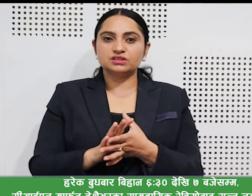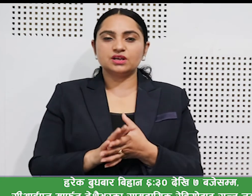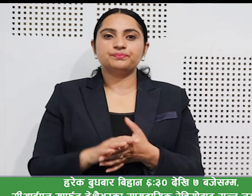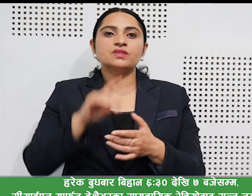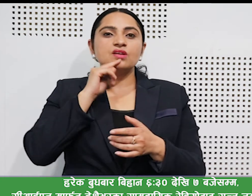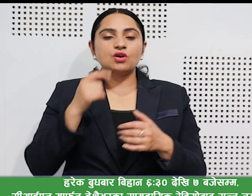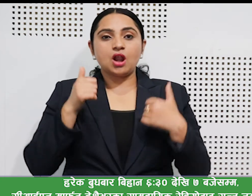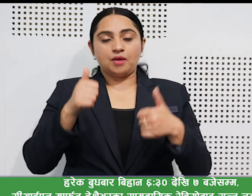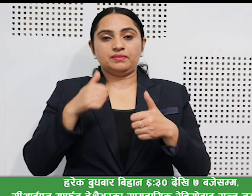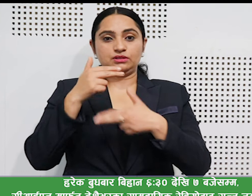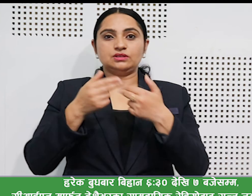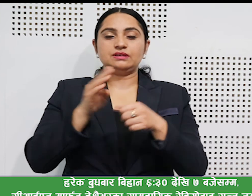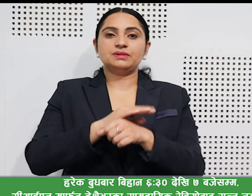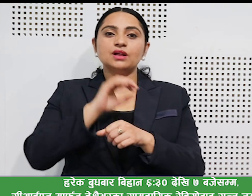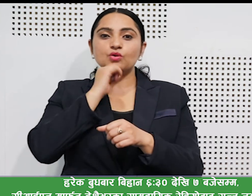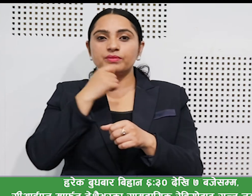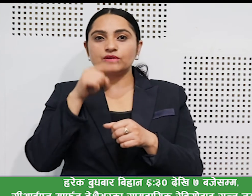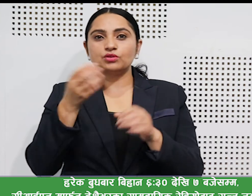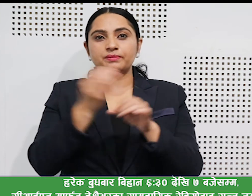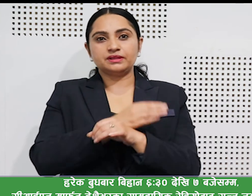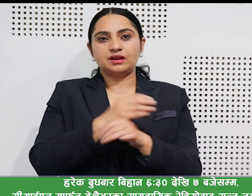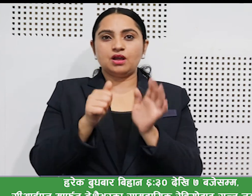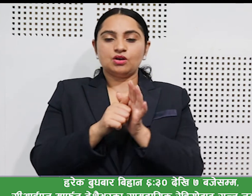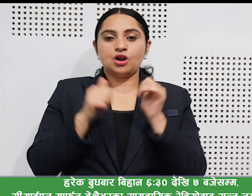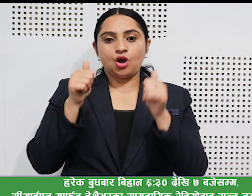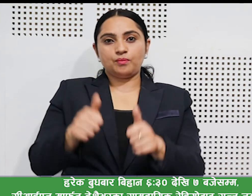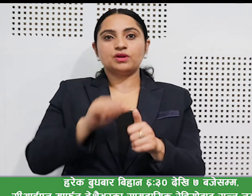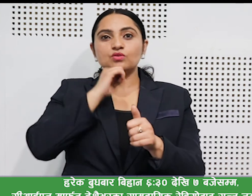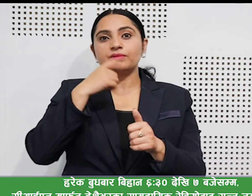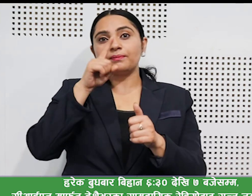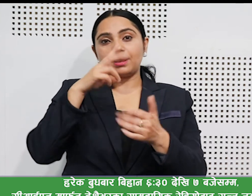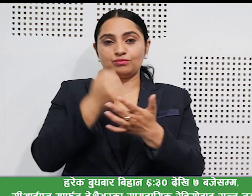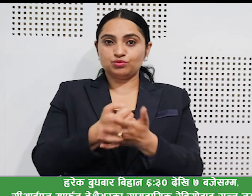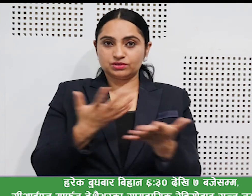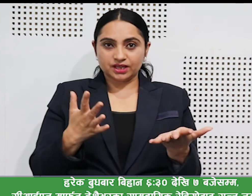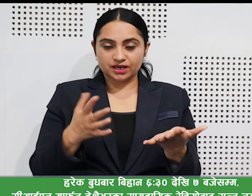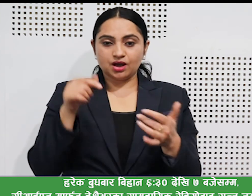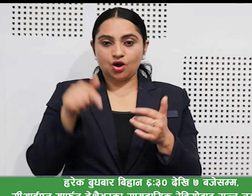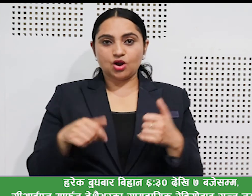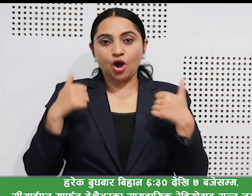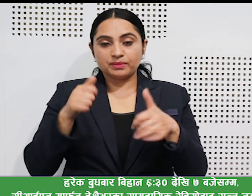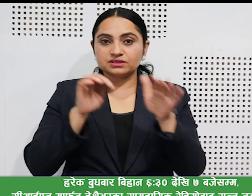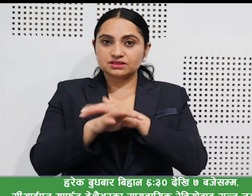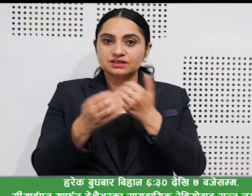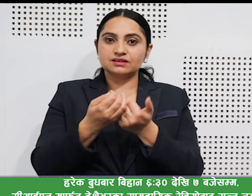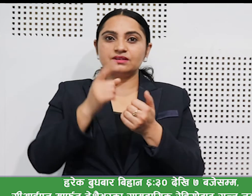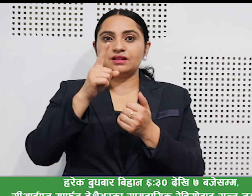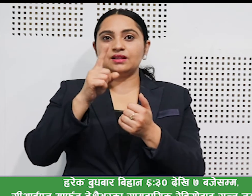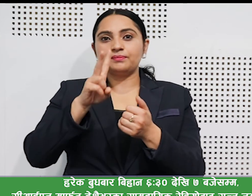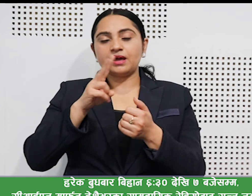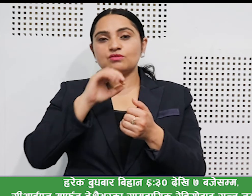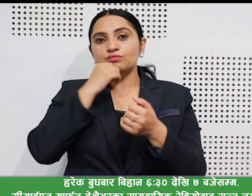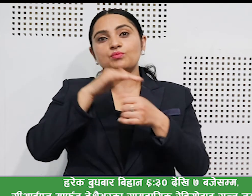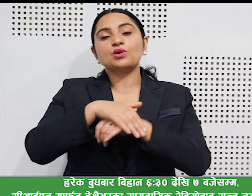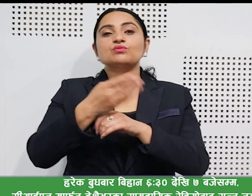अभियान चल्ने दौरानमा उमेर चाहिँ के हुन्छ, योभन्दा अघिल्लो अभियान चल्दा 12 वर्ष नपुगेको हुन्छ, अब अहिले अभियान सञ्चालन गर्दा 12 वर्ष नाइसिया हुन्छ धेरैको